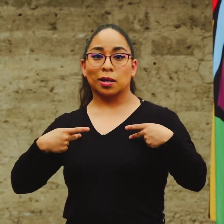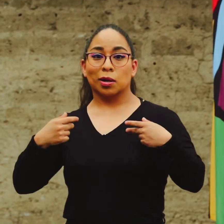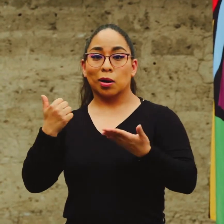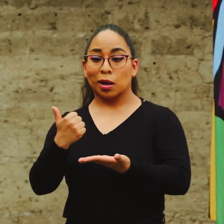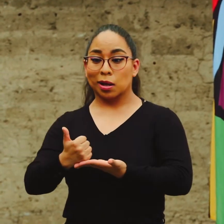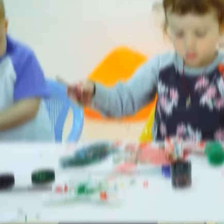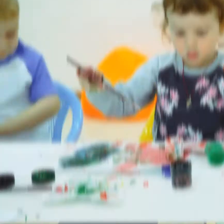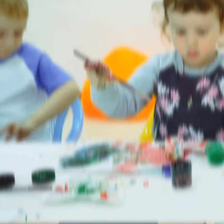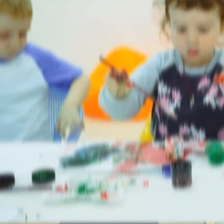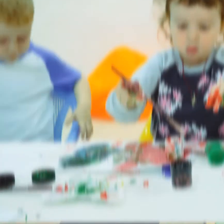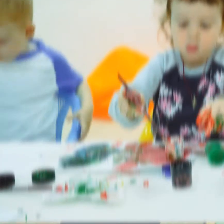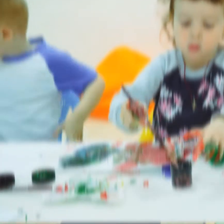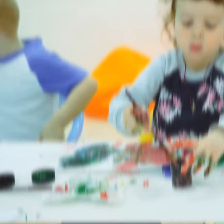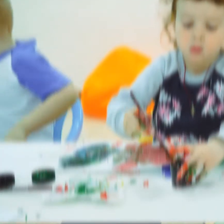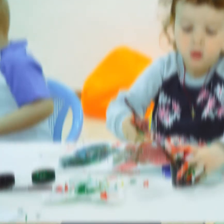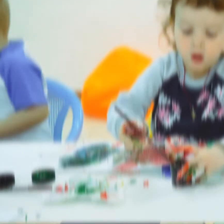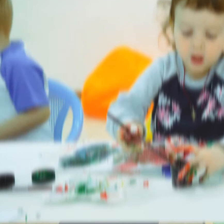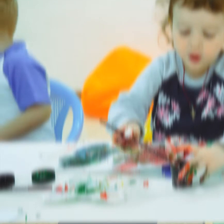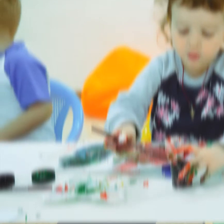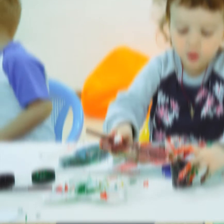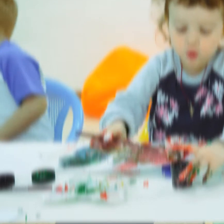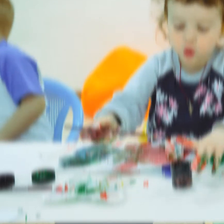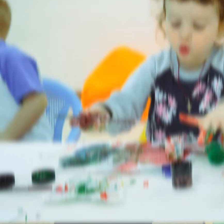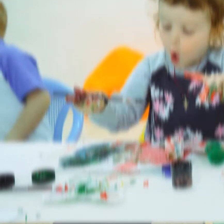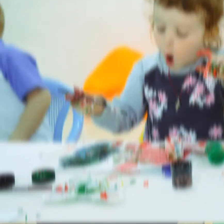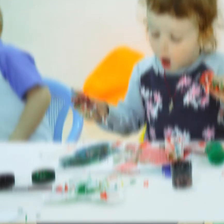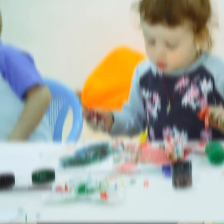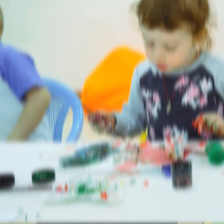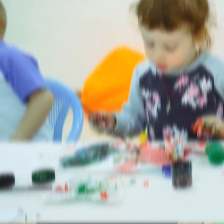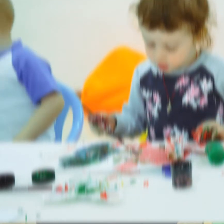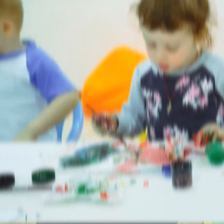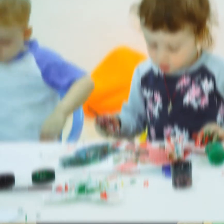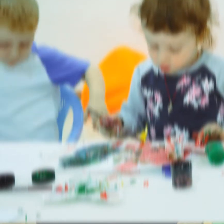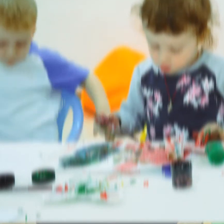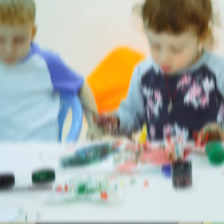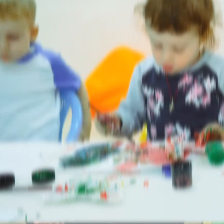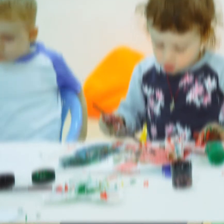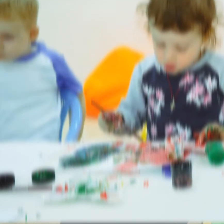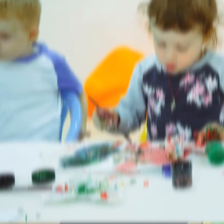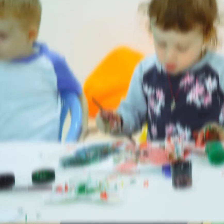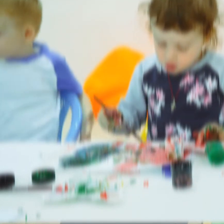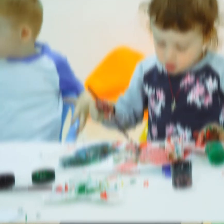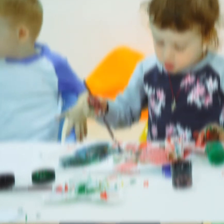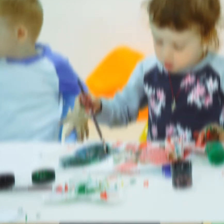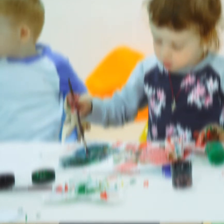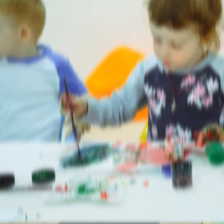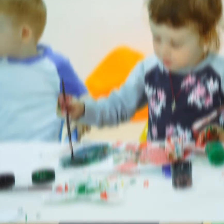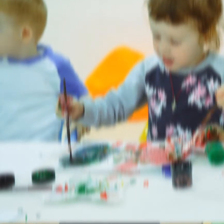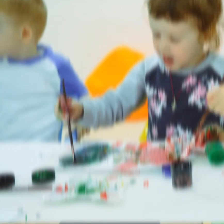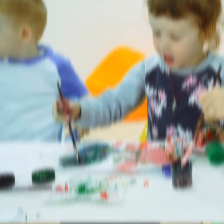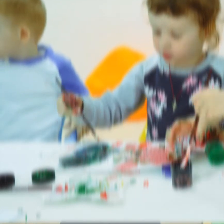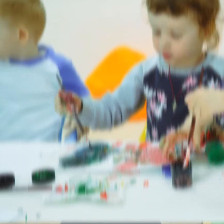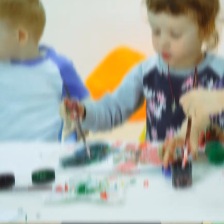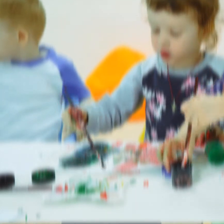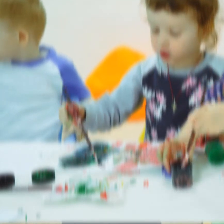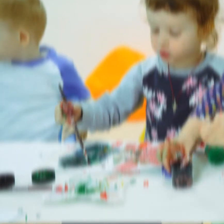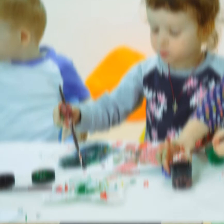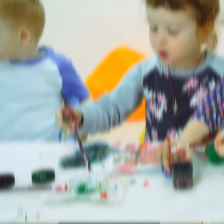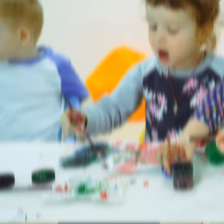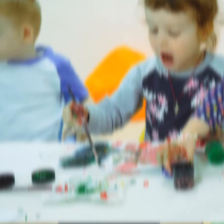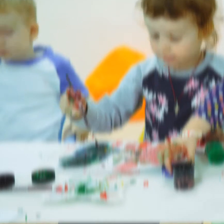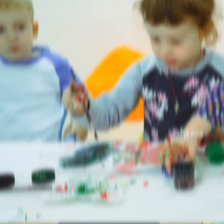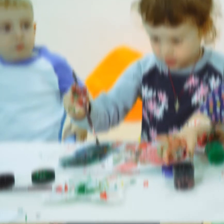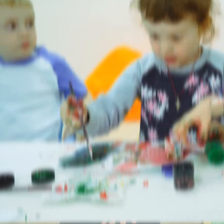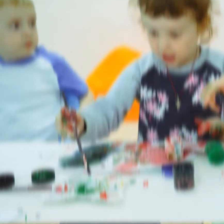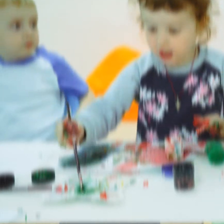este momento. Hoy reiniciamos. Reiniciamos como una acción social de estancias infantiles Tlalpan.